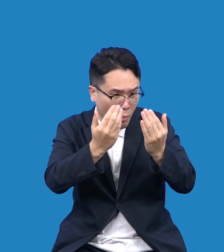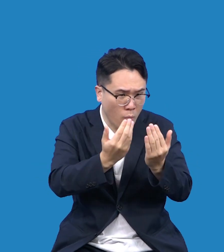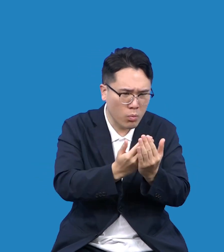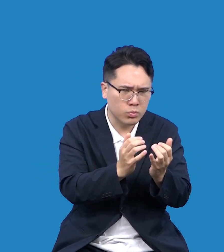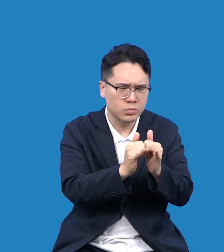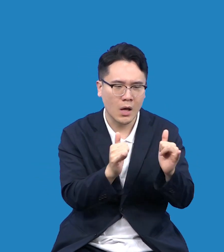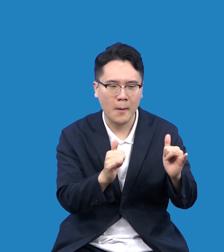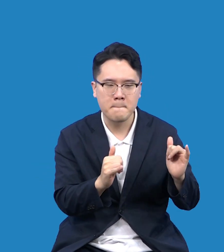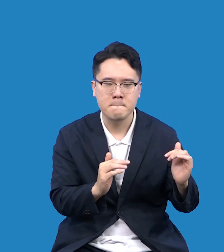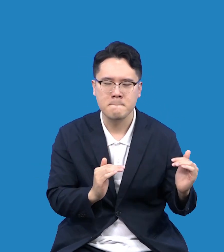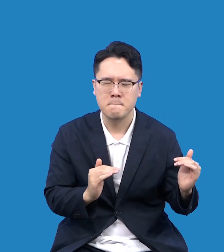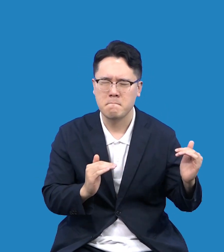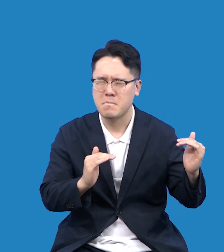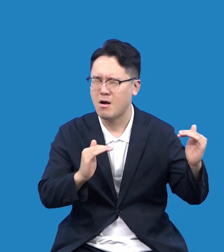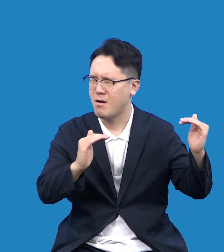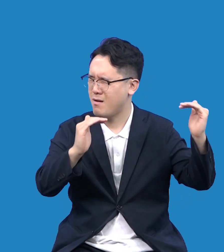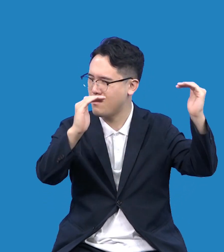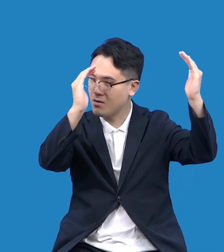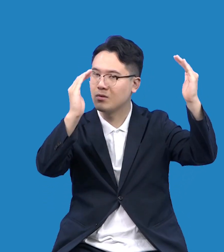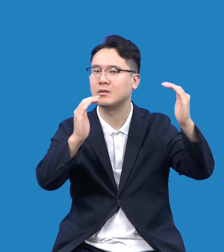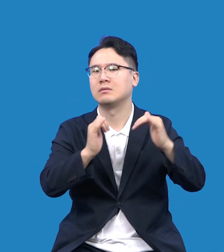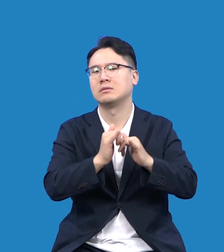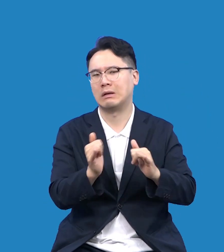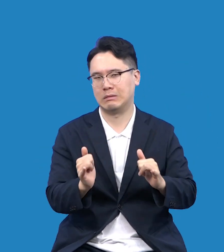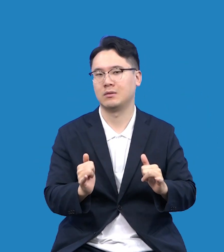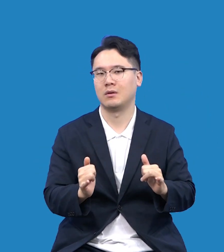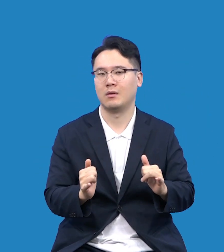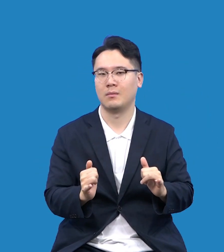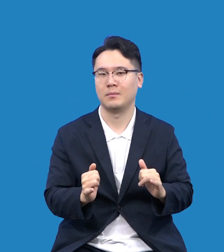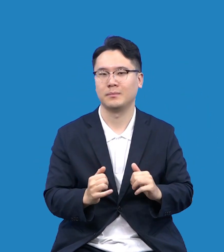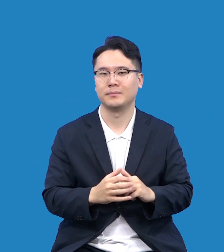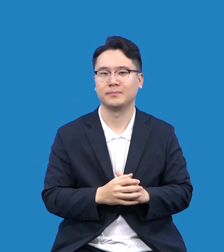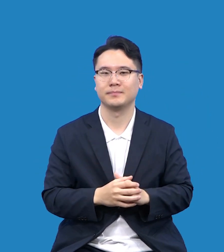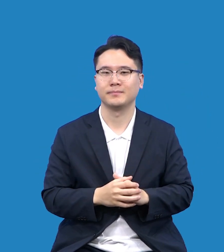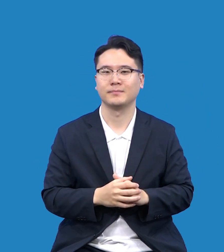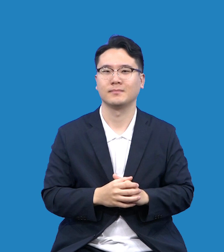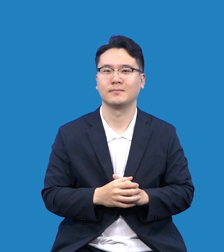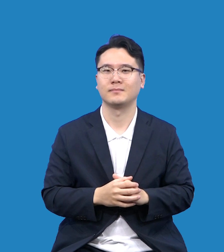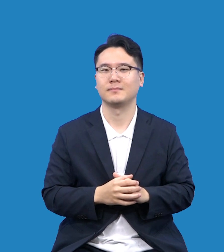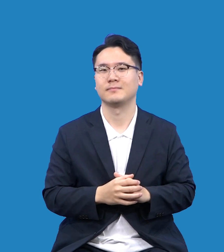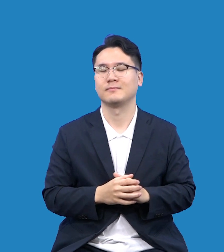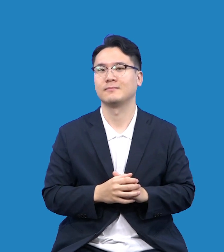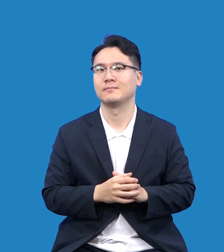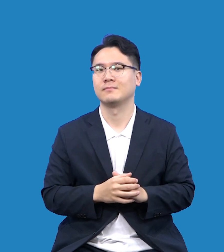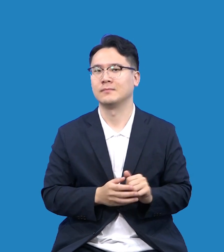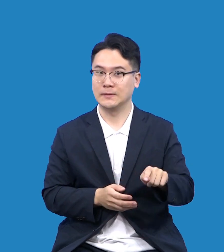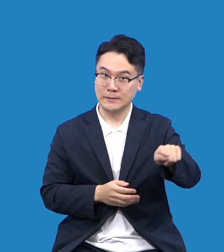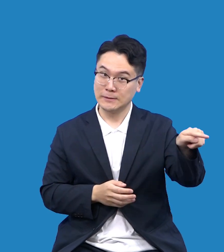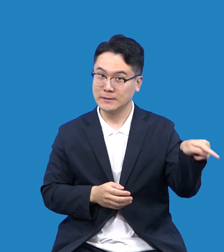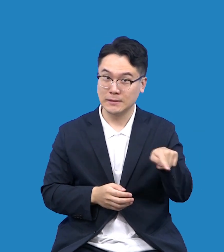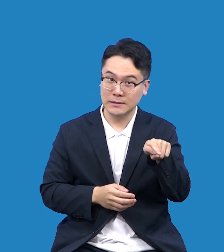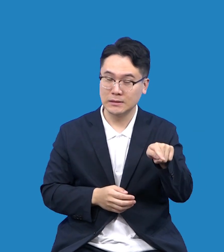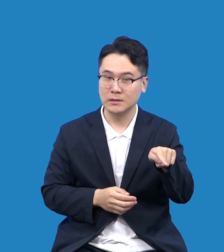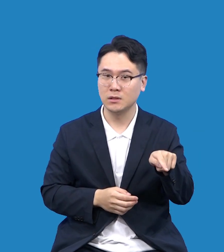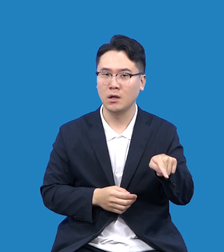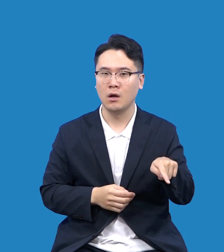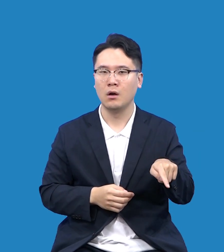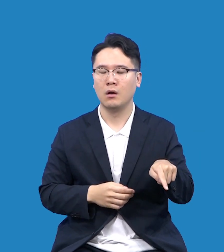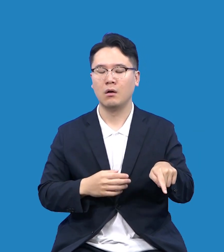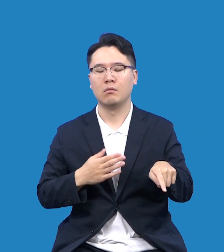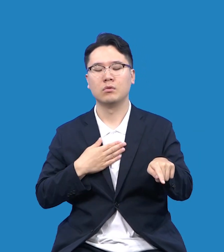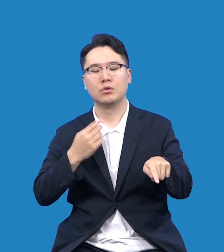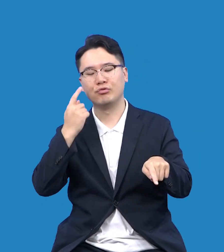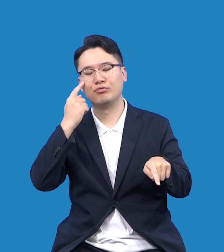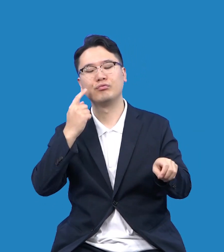신장이 장대한 자들이며 그랬습니다. 네. 그들은 그들의 눈앞에